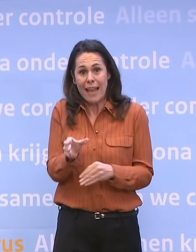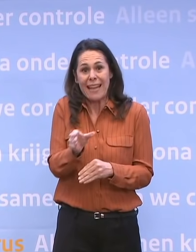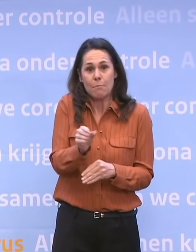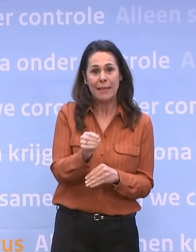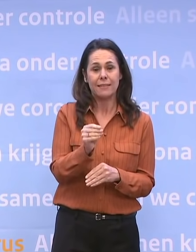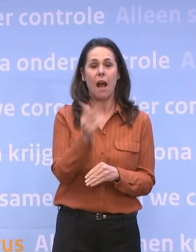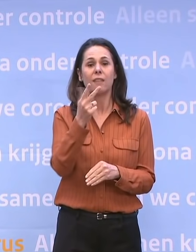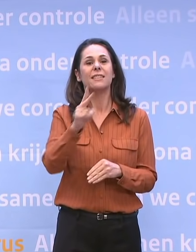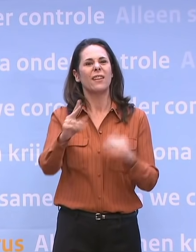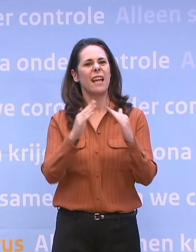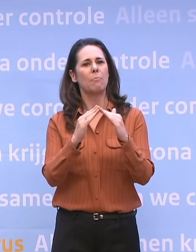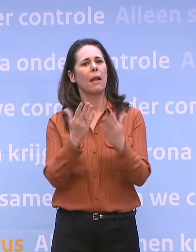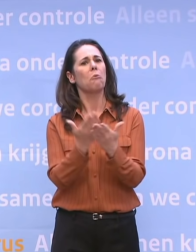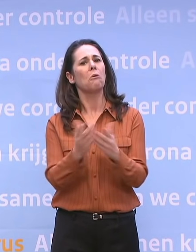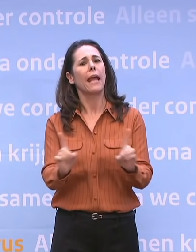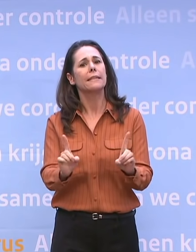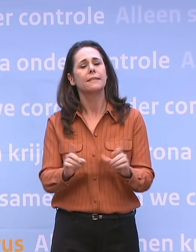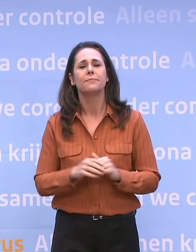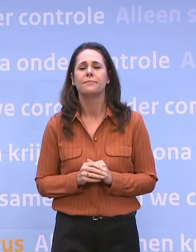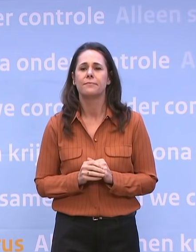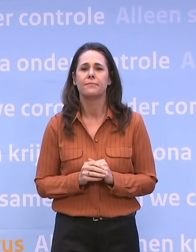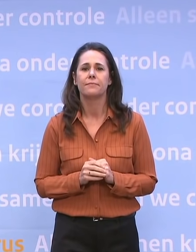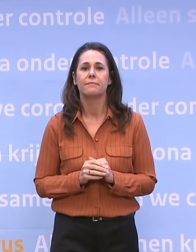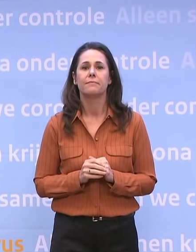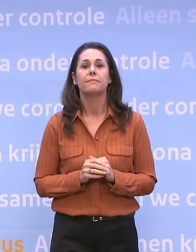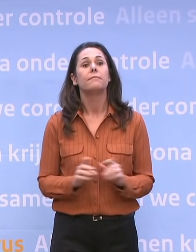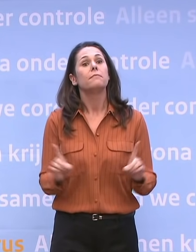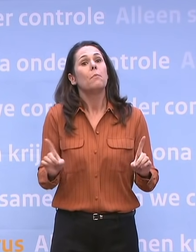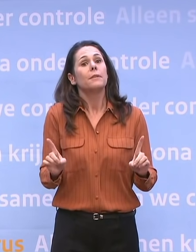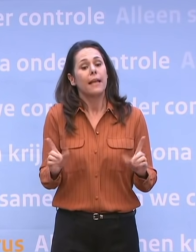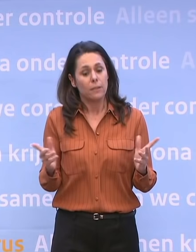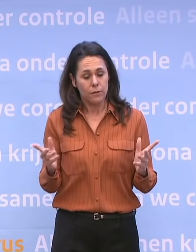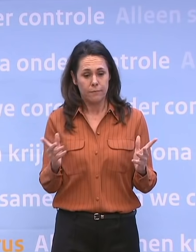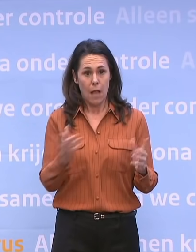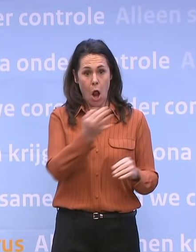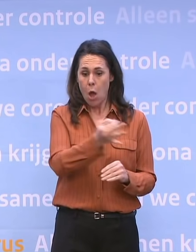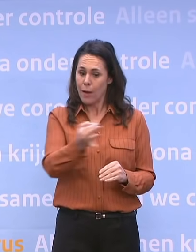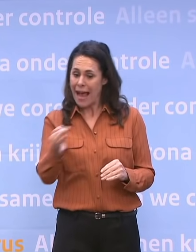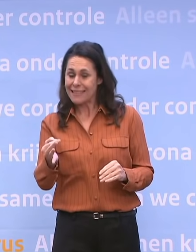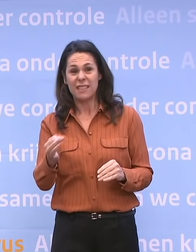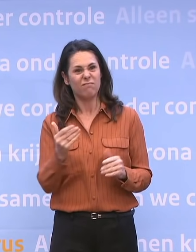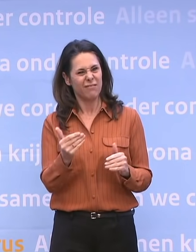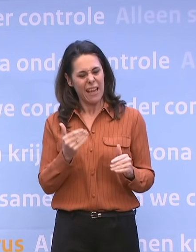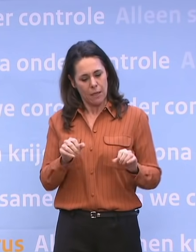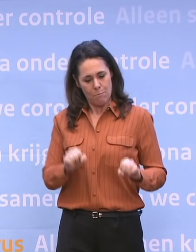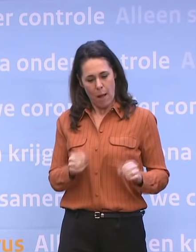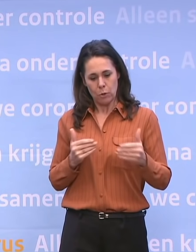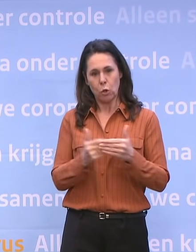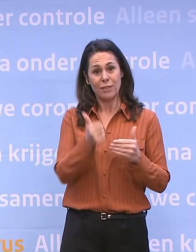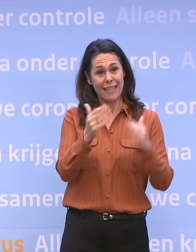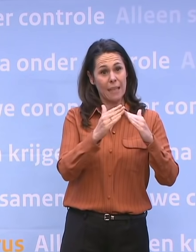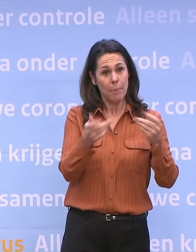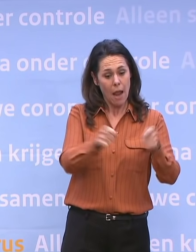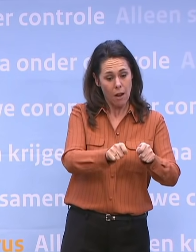concreet? Het betekent dat alle locaties die eerder tot 6 april gesloten waren, nu tot en